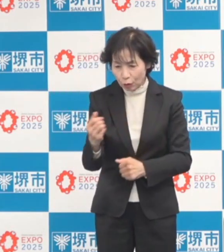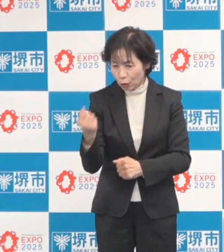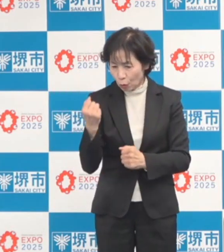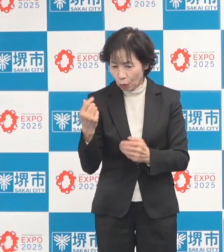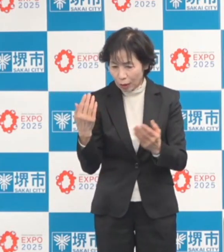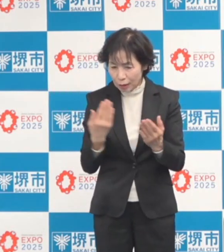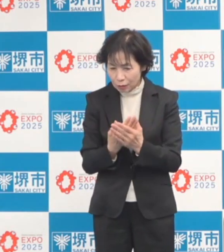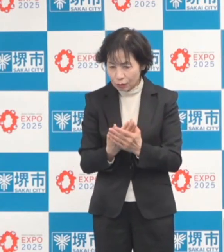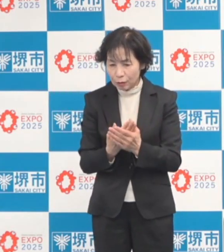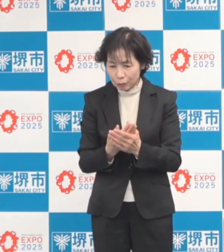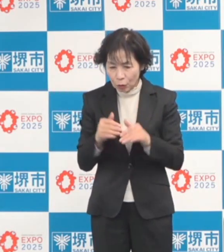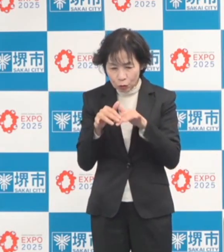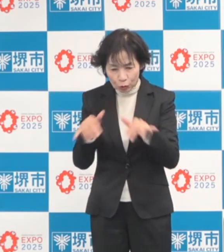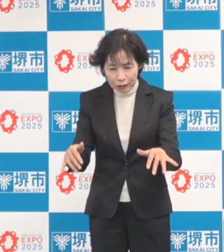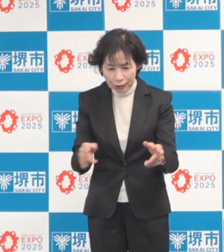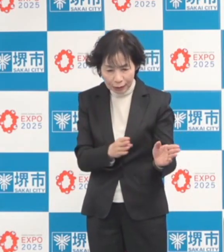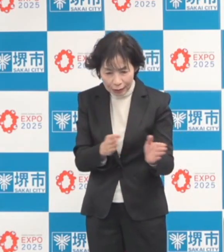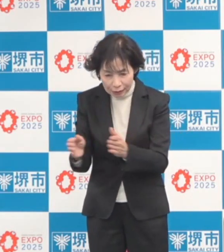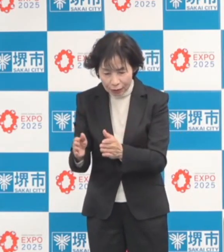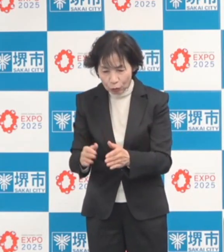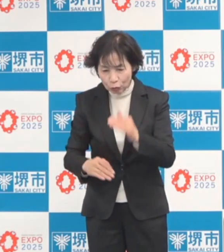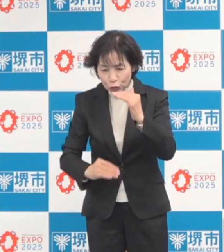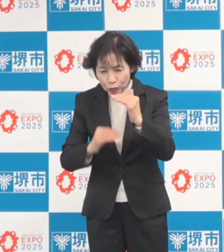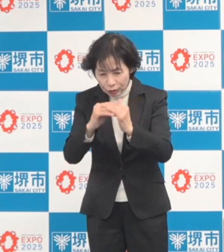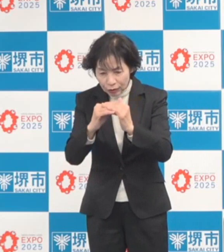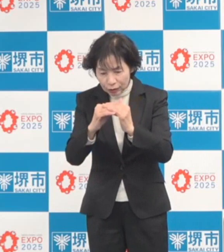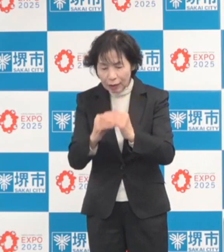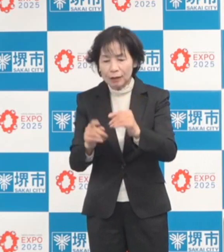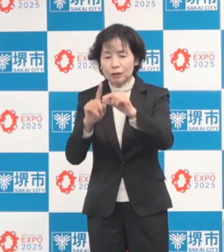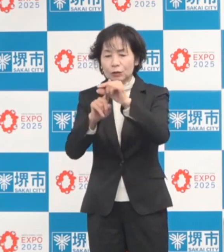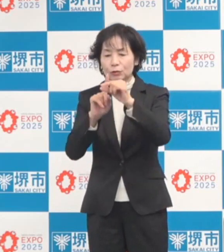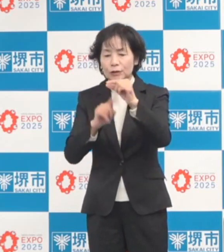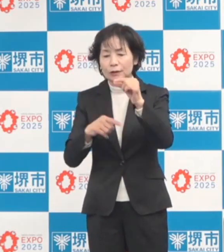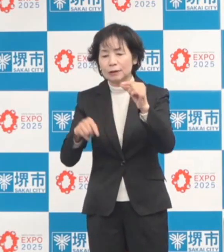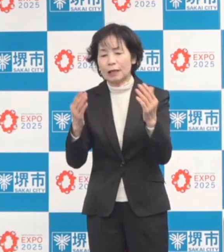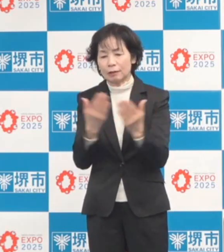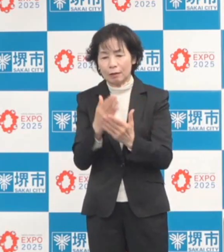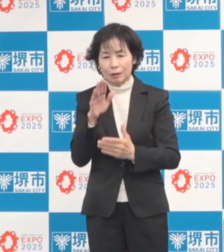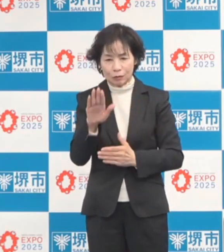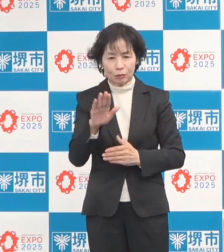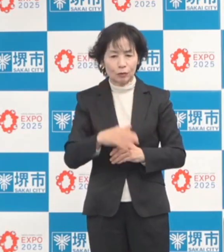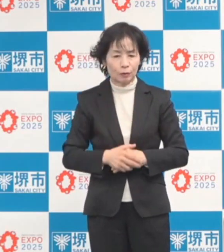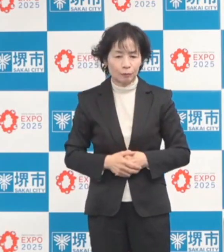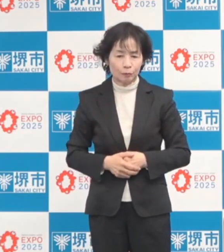織体制の充実強化が中心となっております。